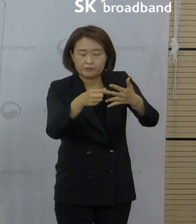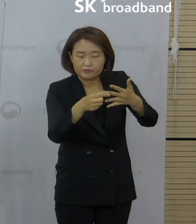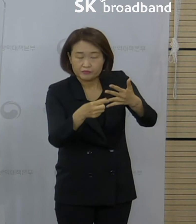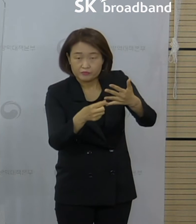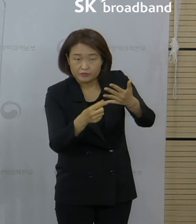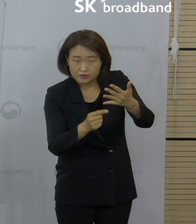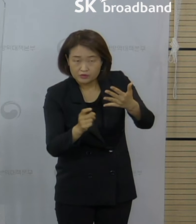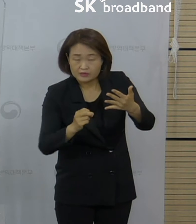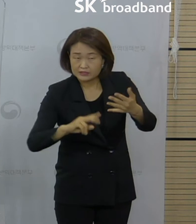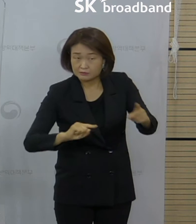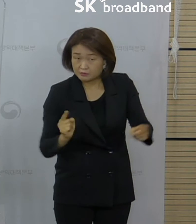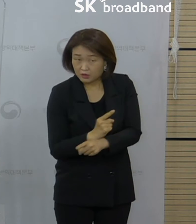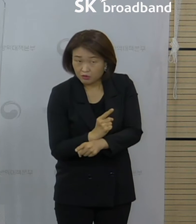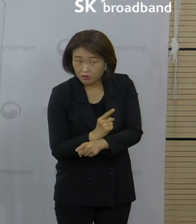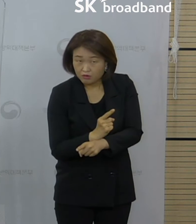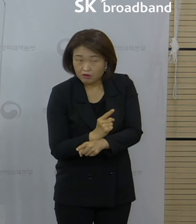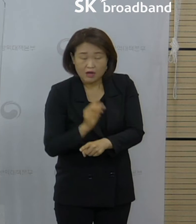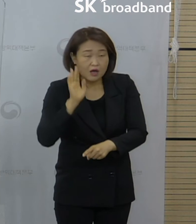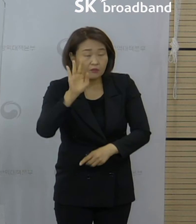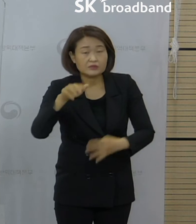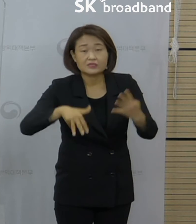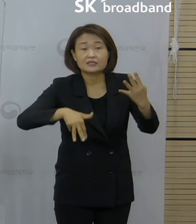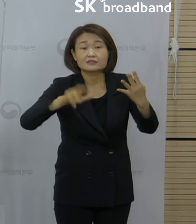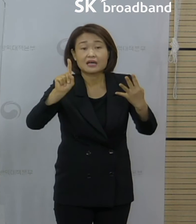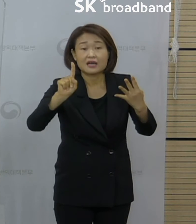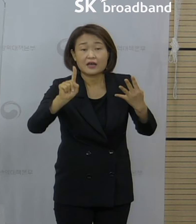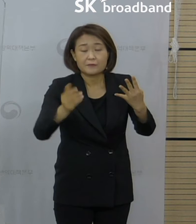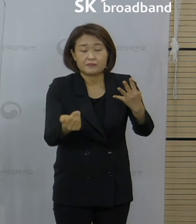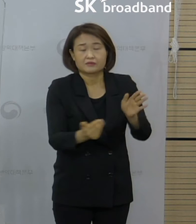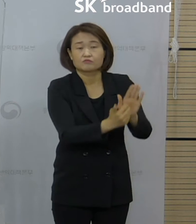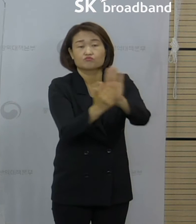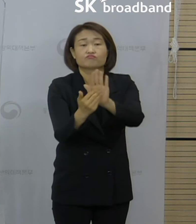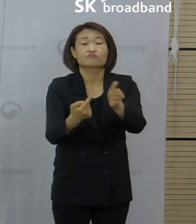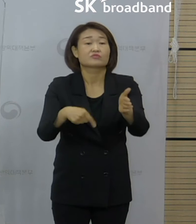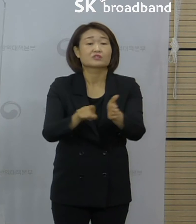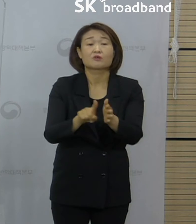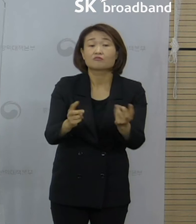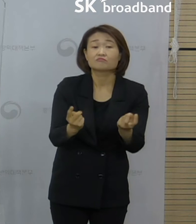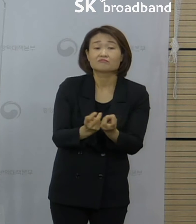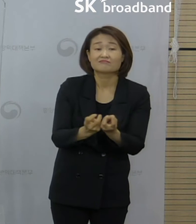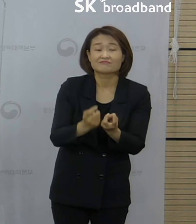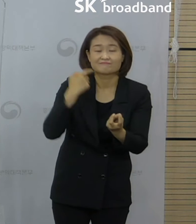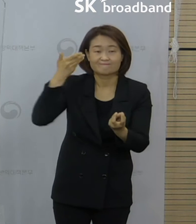유행에 대비하자라는 의견에 대해서는 어떻게 생각하는지 질문 주셨습니다.